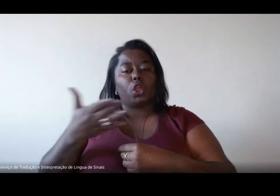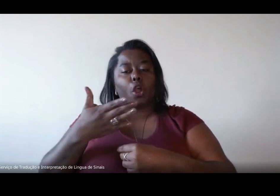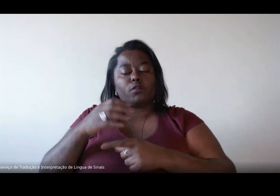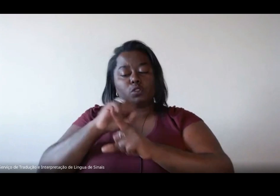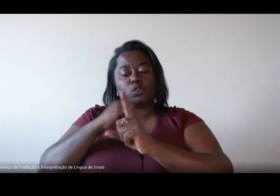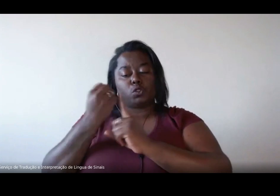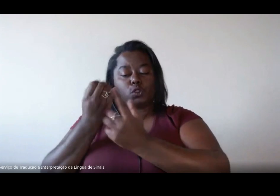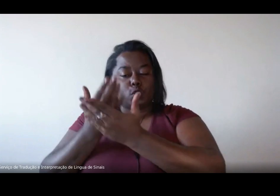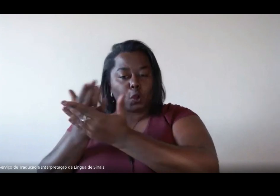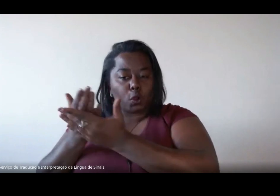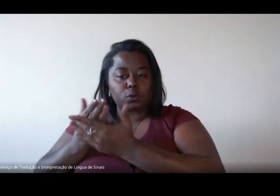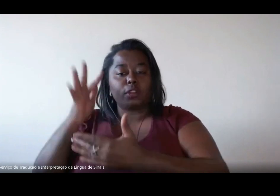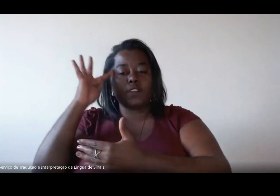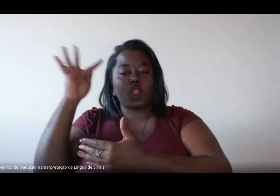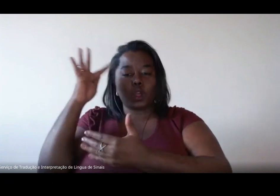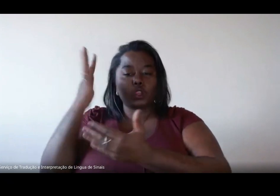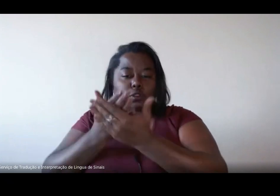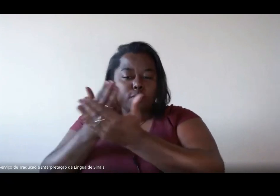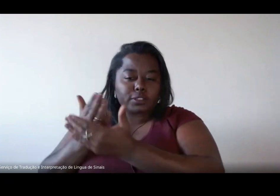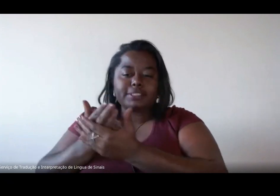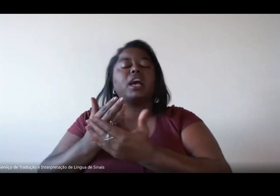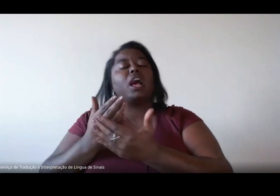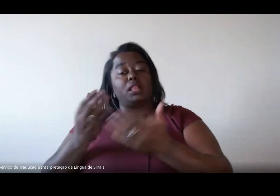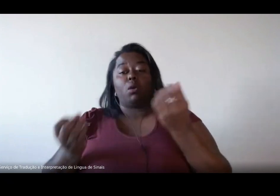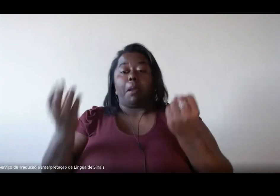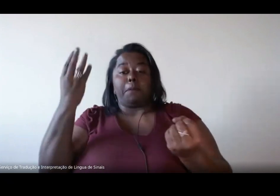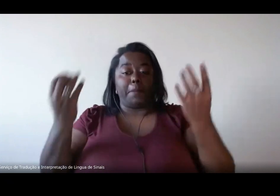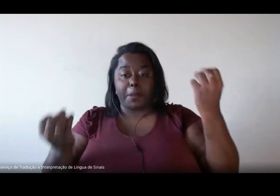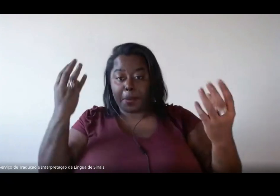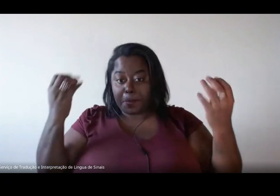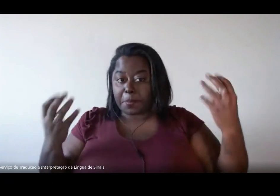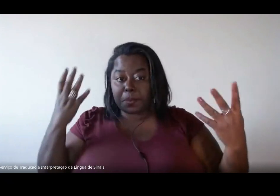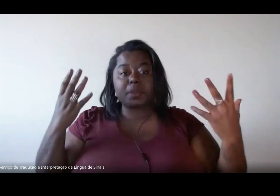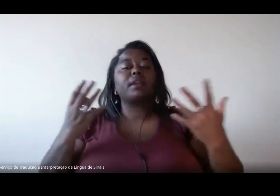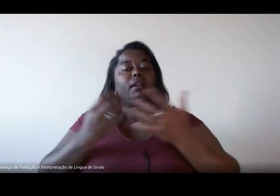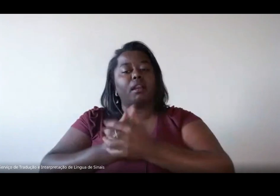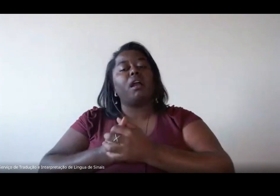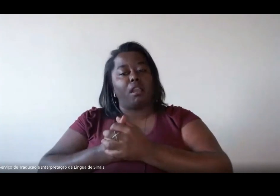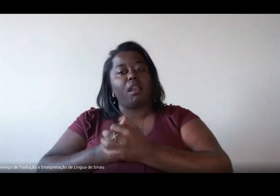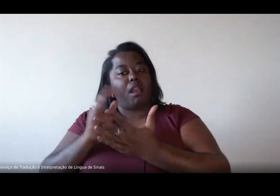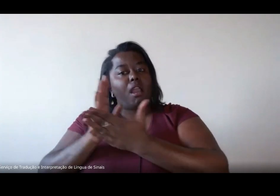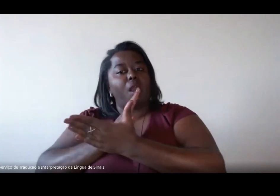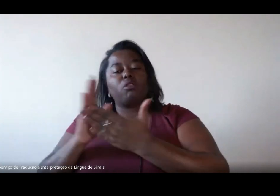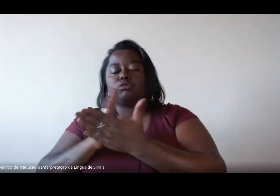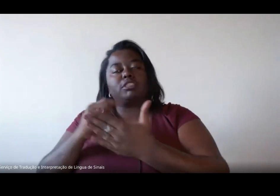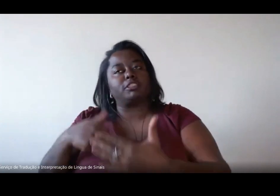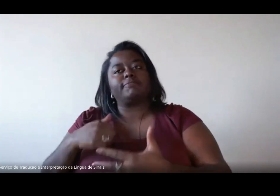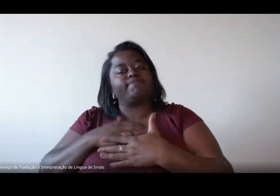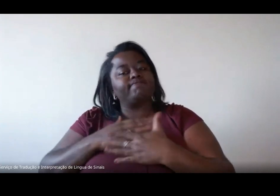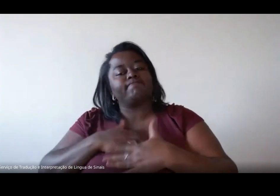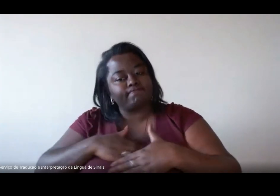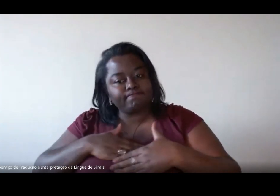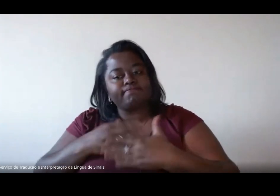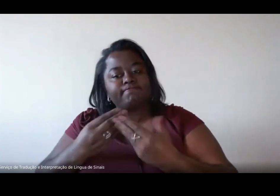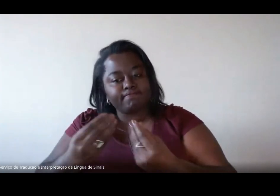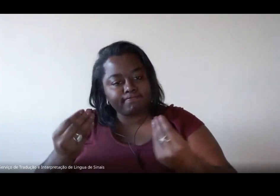ultimamente, esses novos sociólogos, esses novos filósofos que estão aparecendo, os antigos também, é claro. Castoriadis, por exemplo,